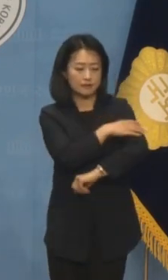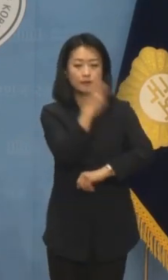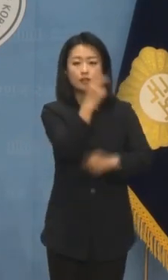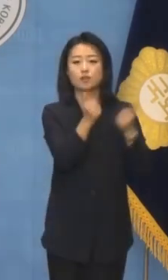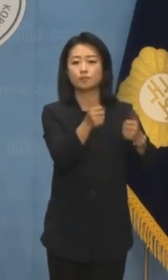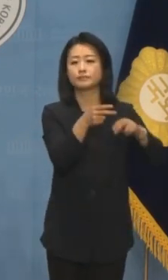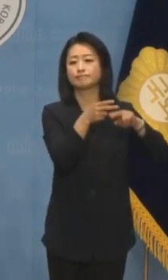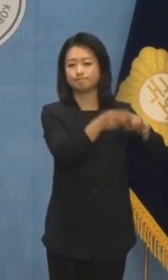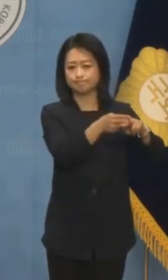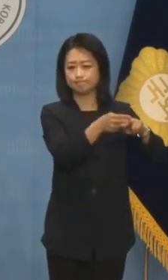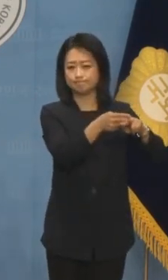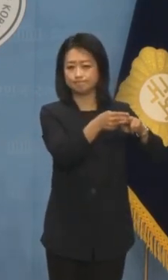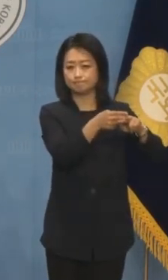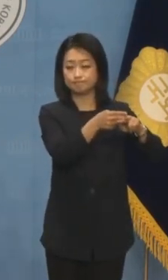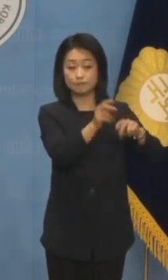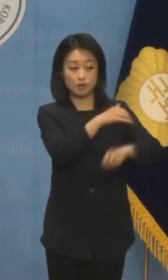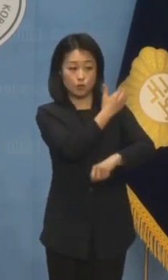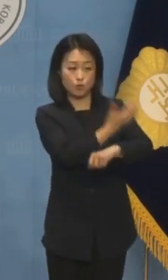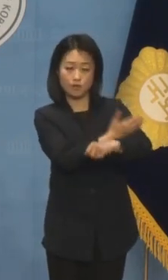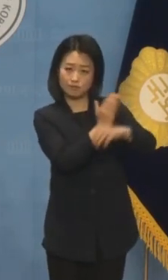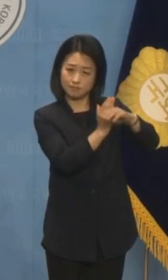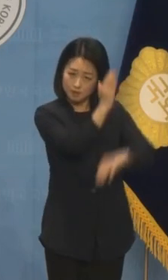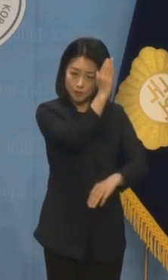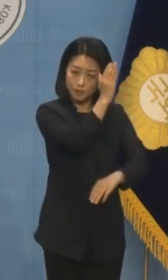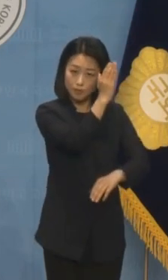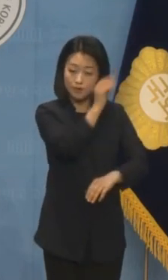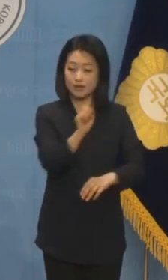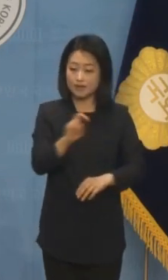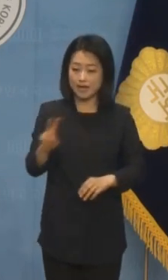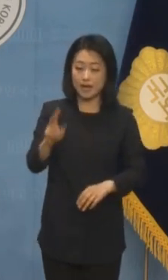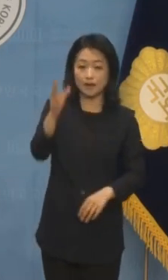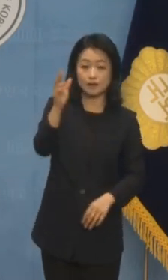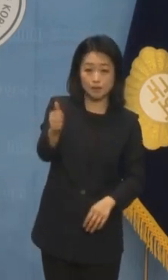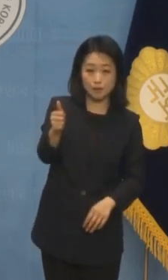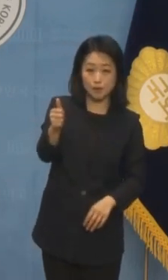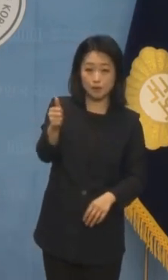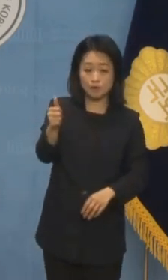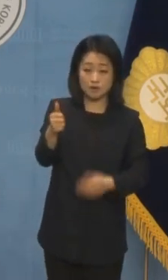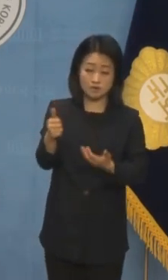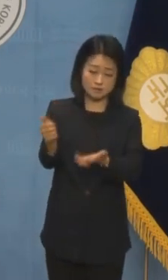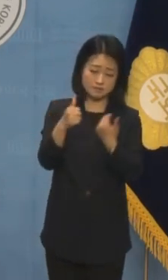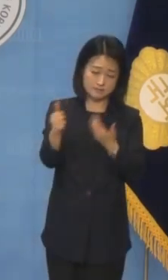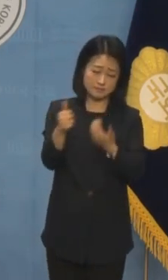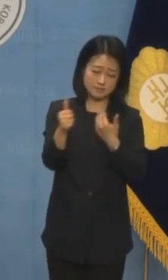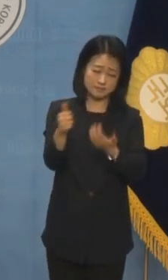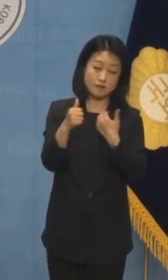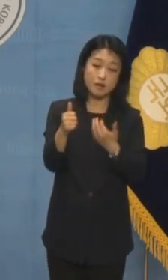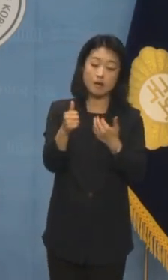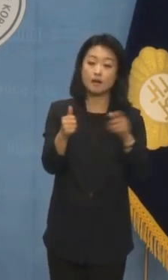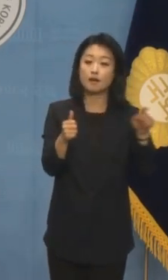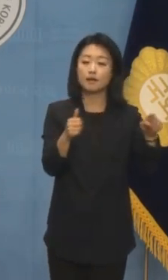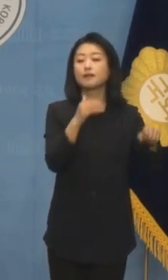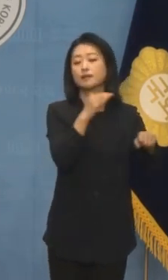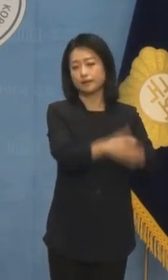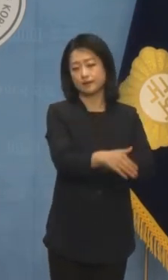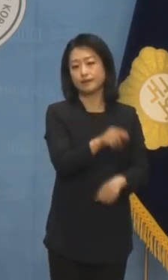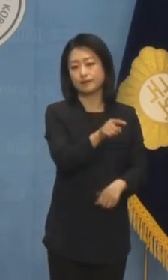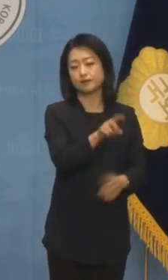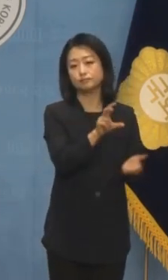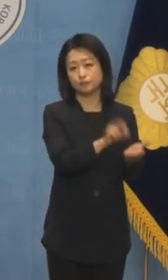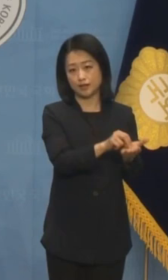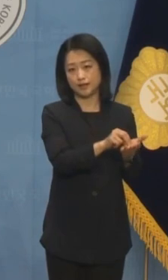했습니다. 검찰권을 남용해서 야당 대표에 대한 무차별적인 사법 폭력이 자행되고